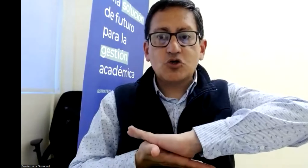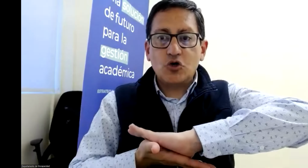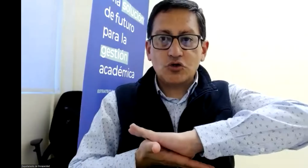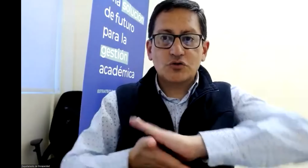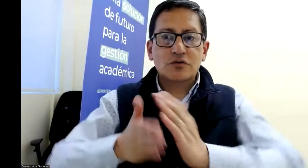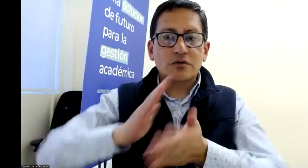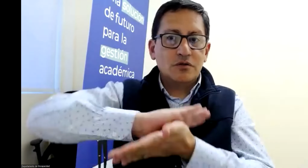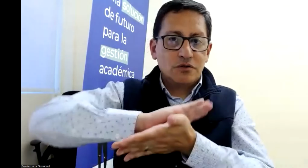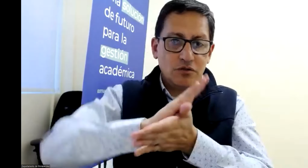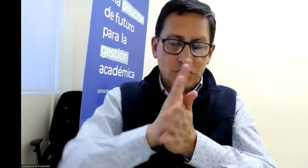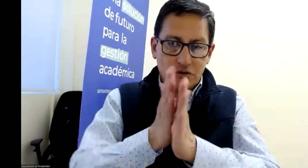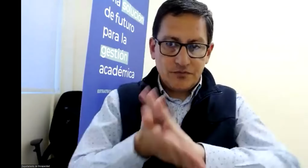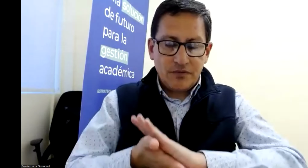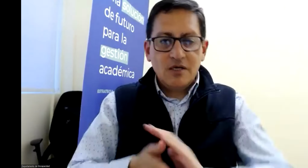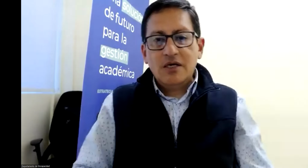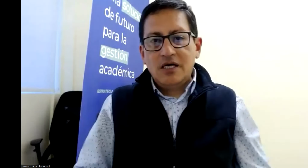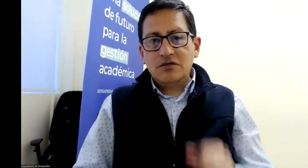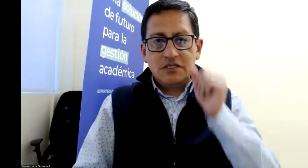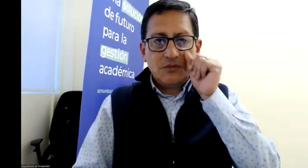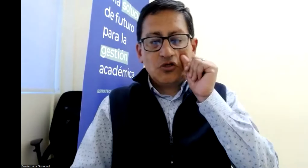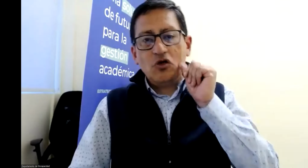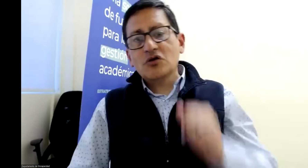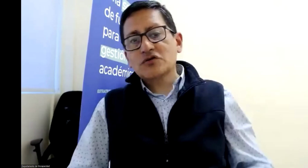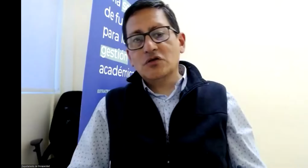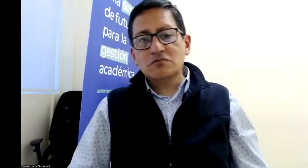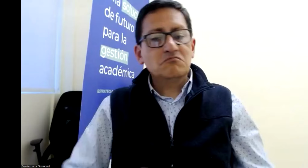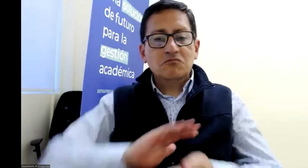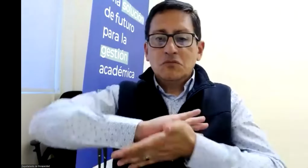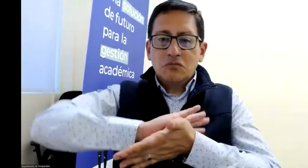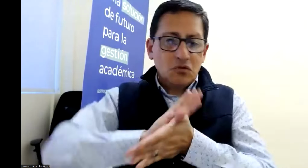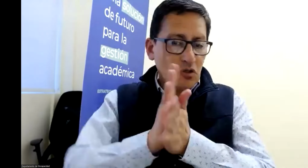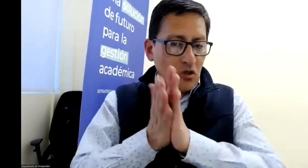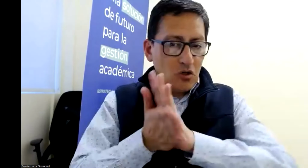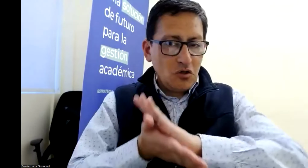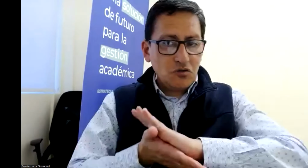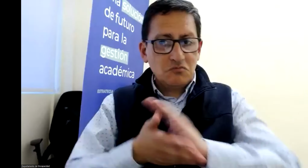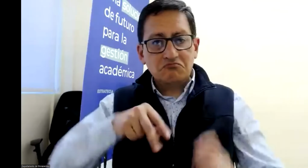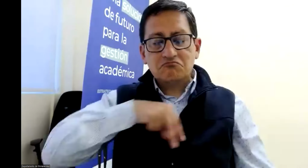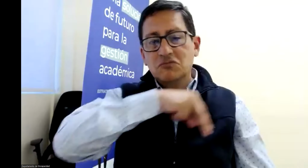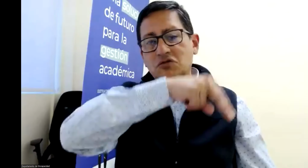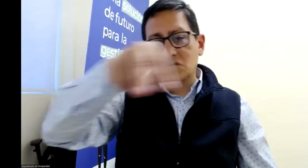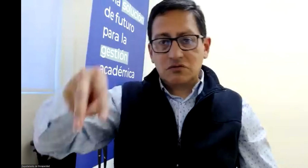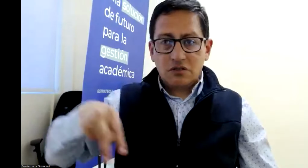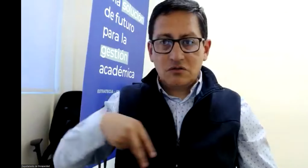o todos o todos entonces decimos todos nosotros todos nosotros ¿cierto?